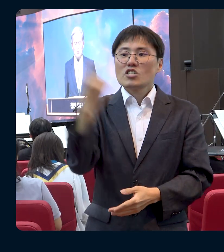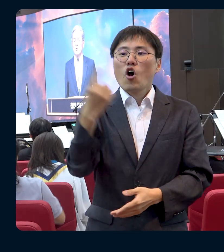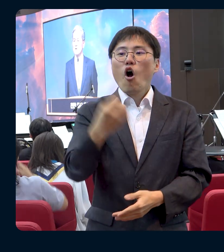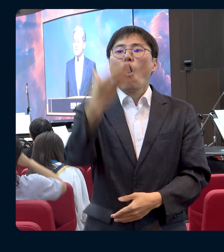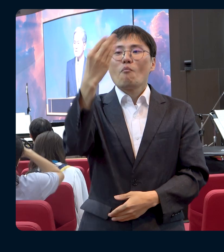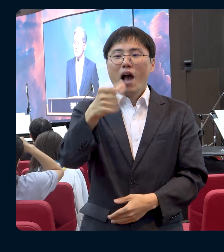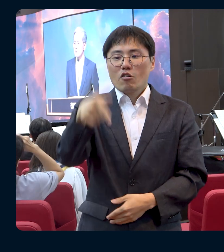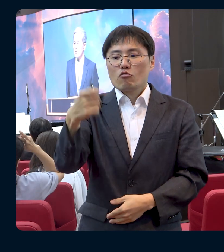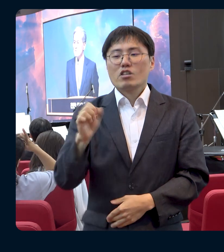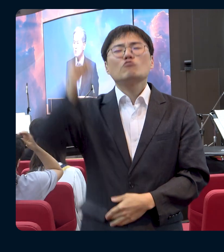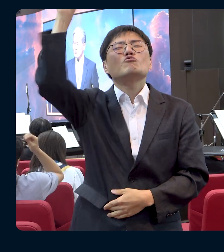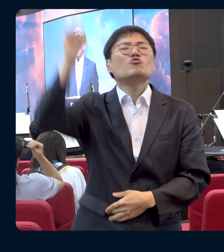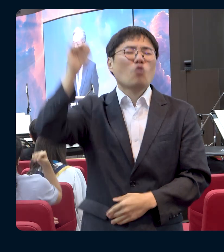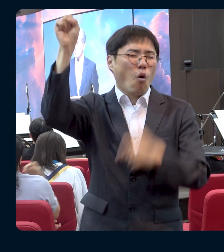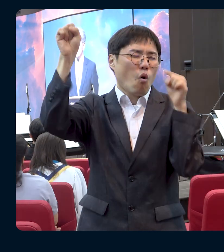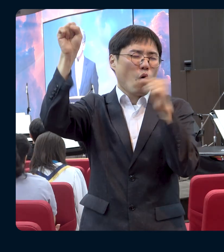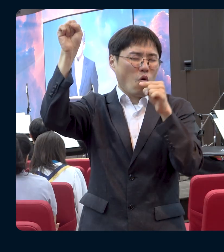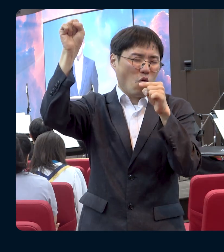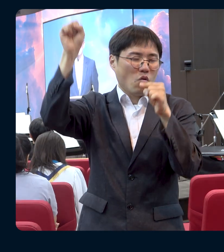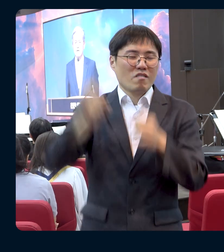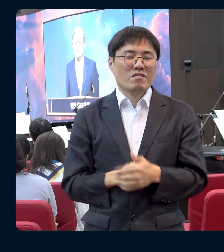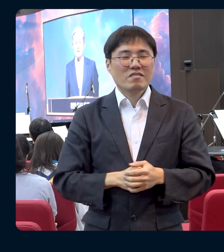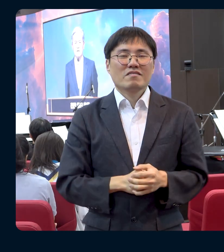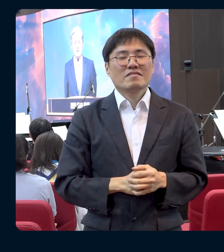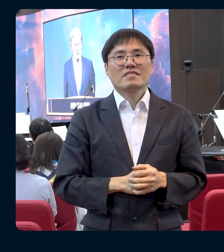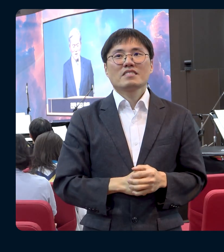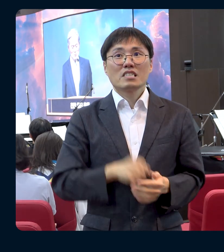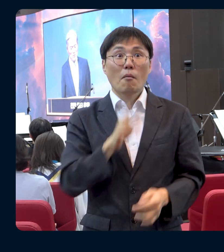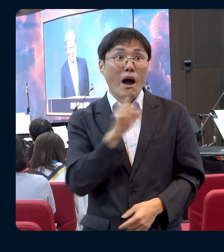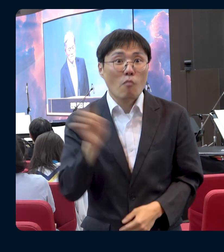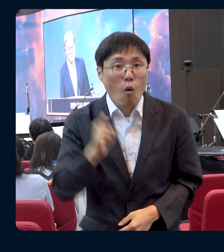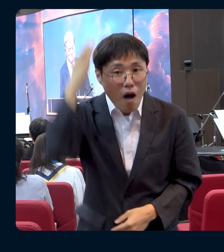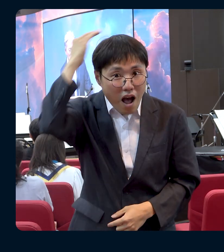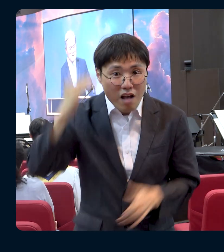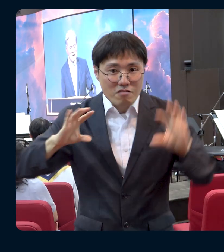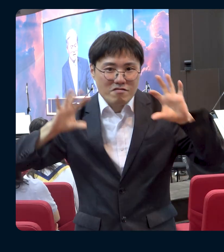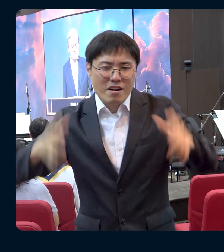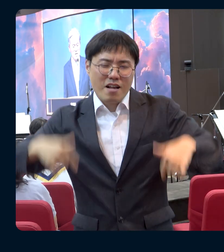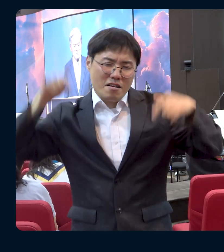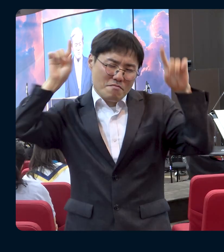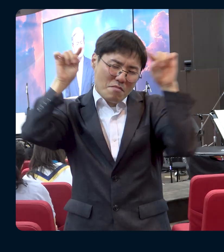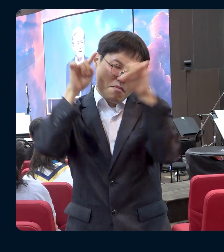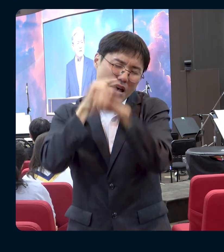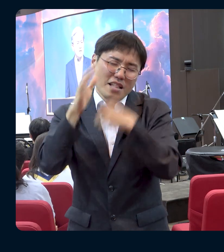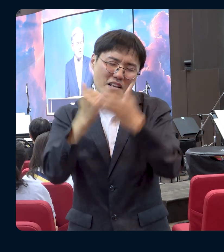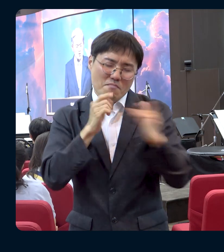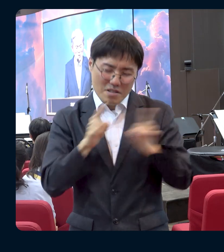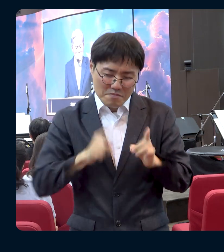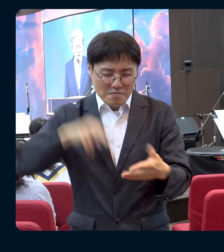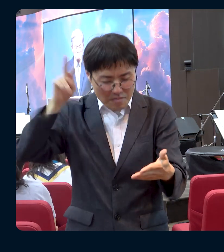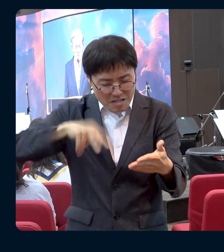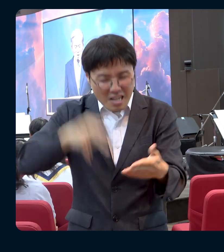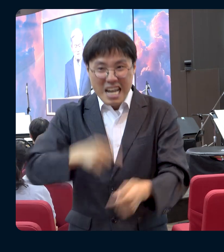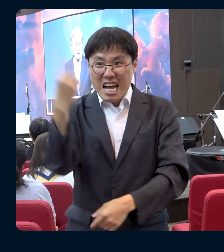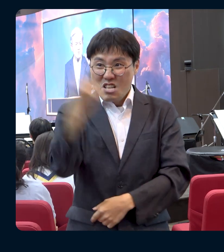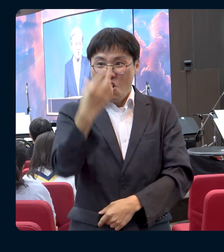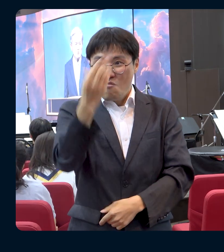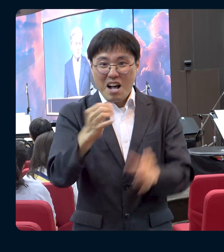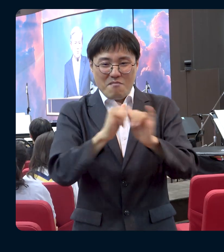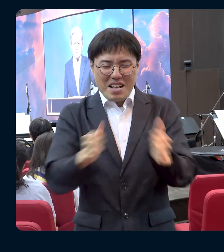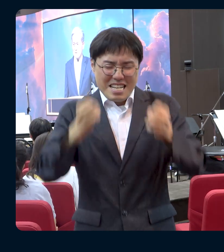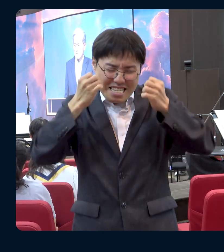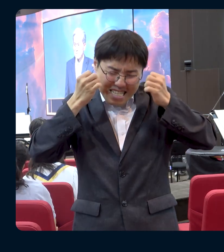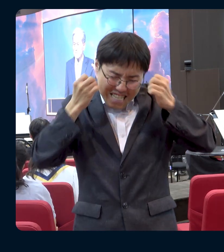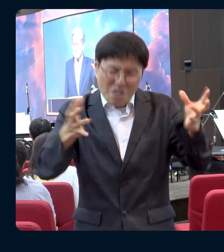큐티 운동이었어요. 1000만 큐티 운동. 무슨 얘기냐? 이 한국에 매일 하나님 말씀을 묵상하는 1000만 명의 사람을